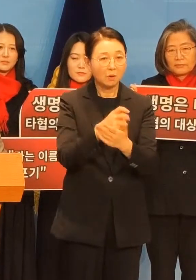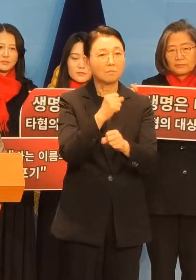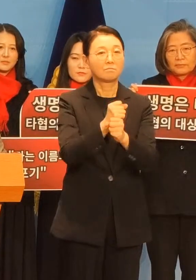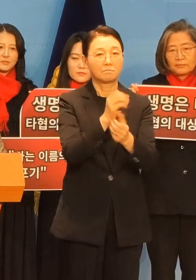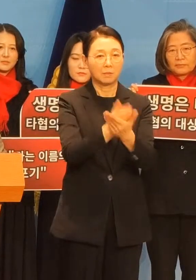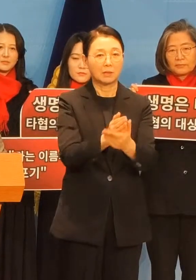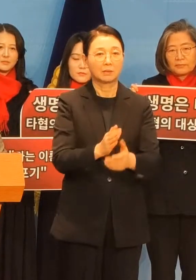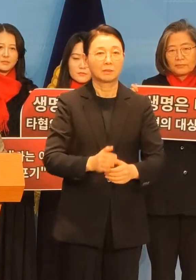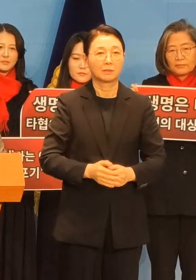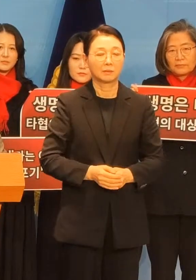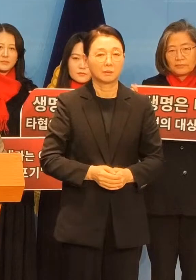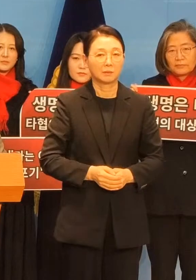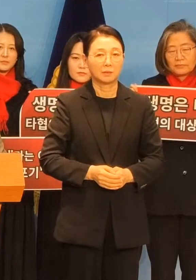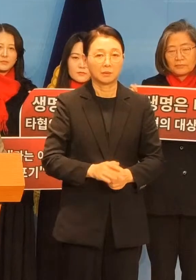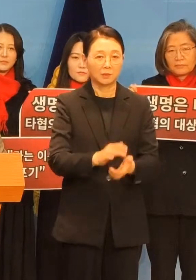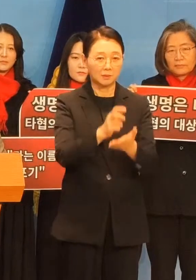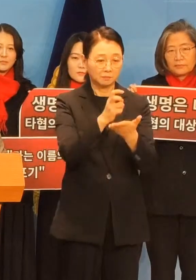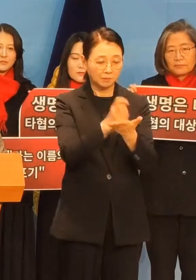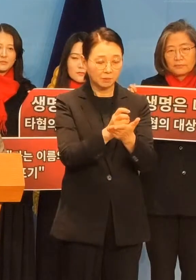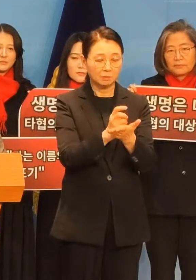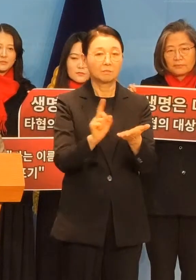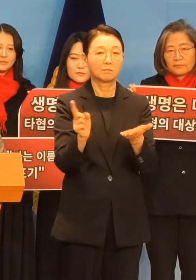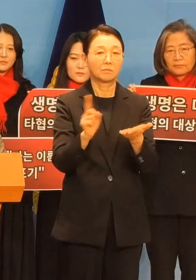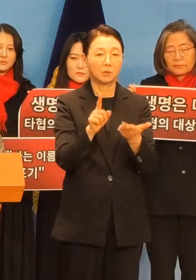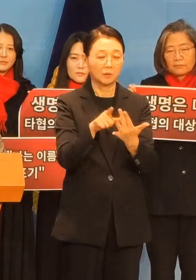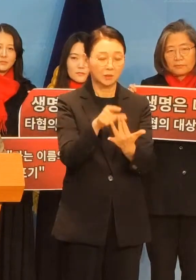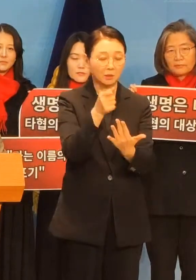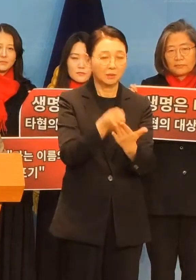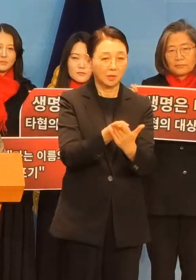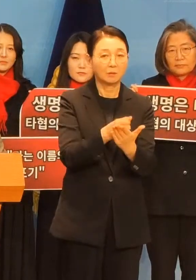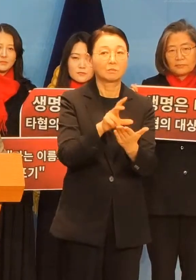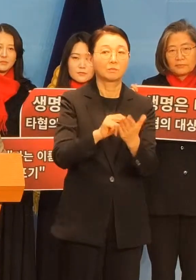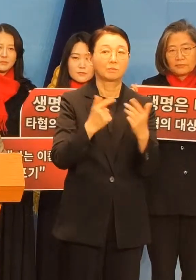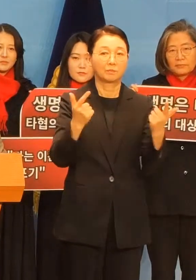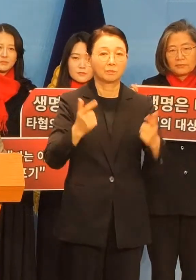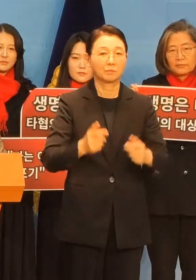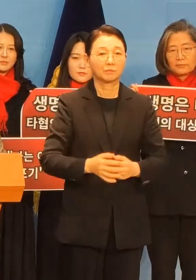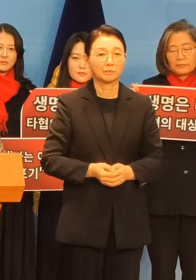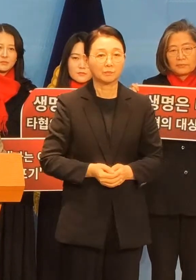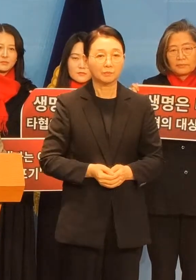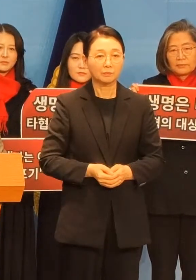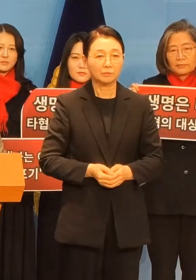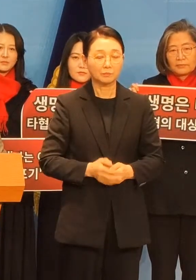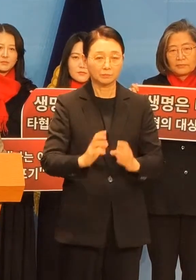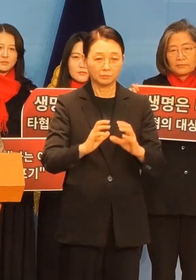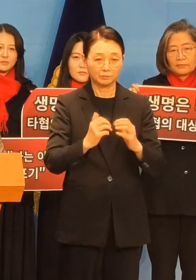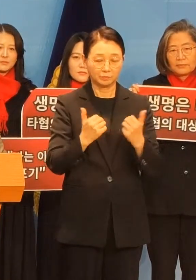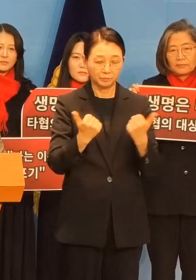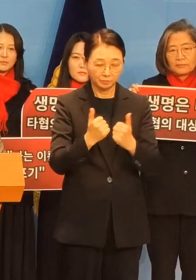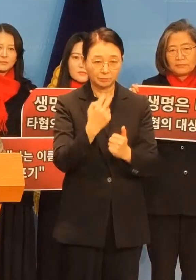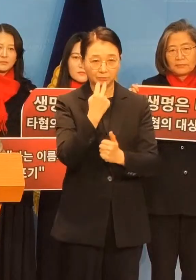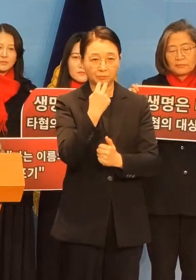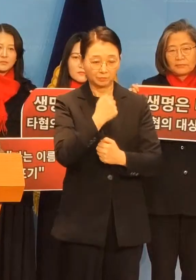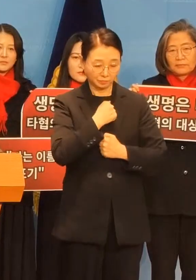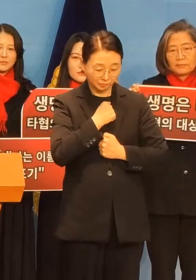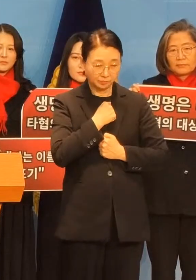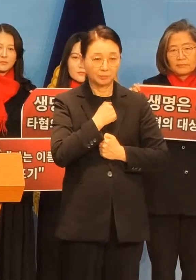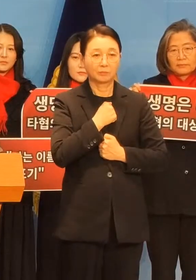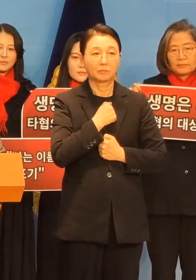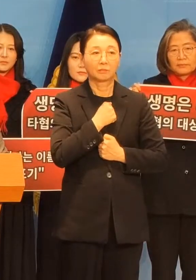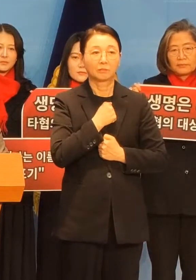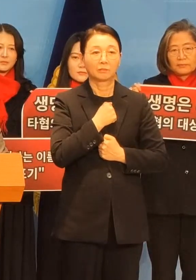된다. 이 법안은 선택의 문제가 아니다. 이는 국가가 생명을 지킬